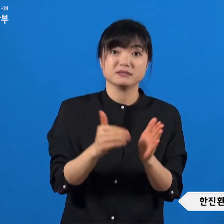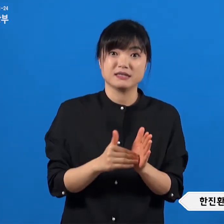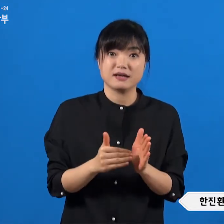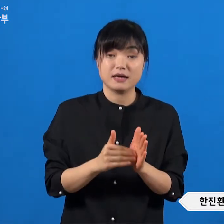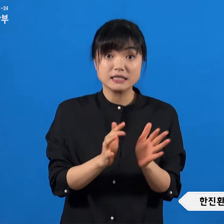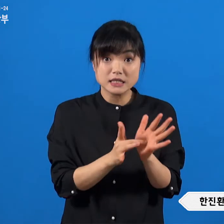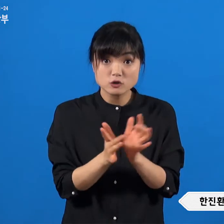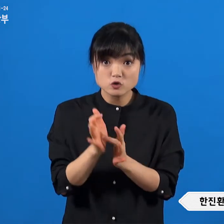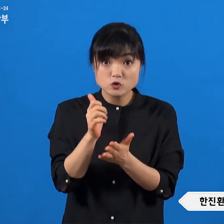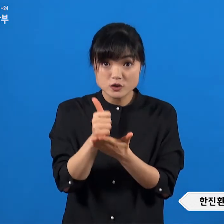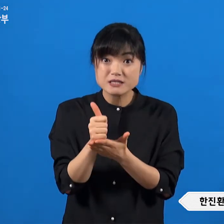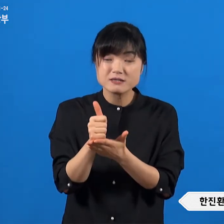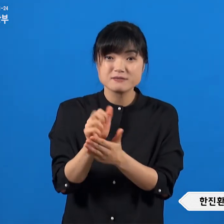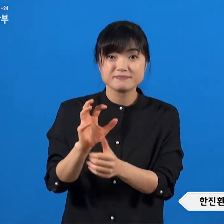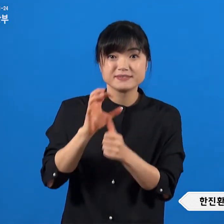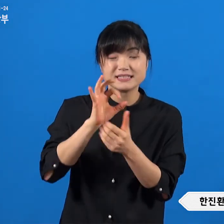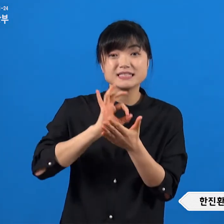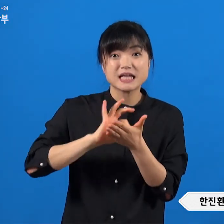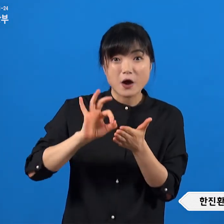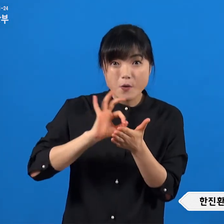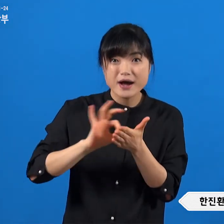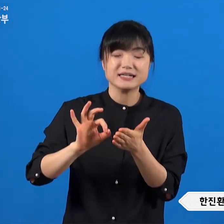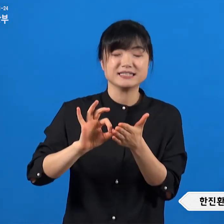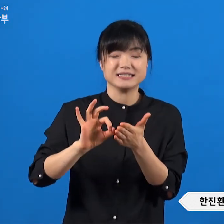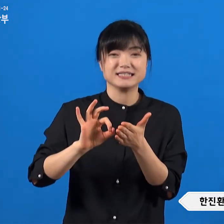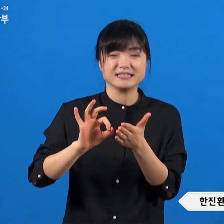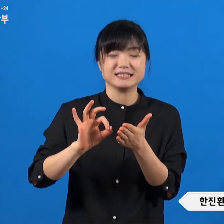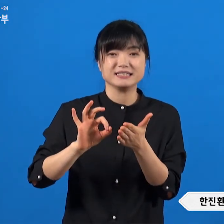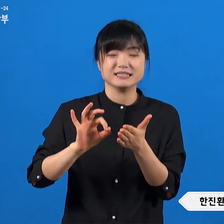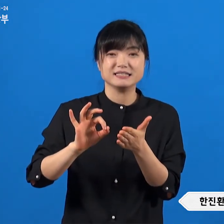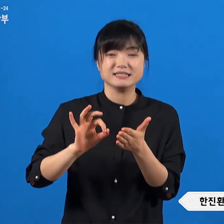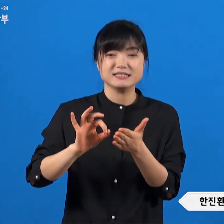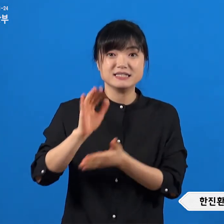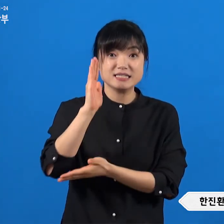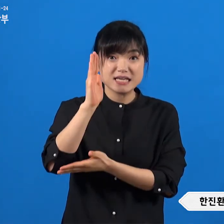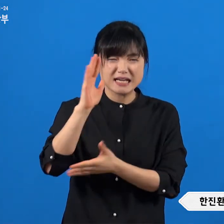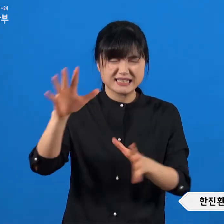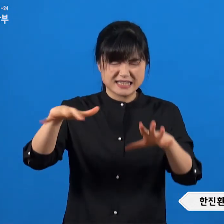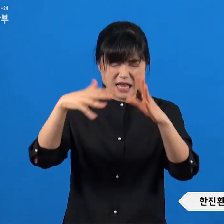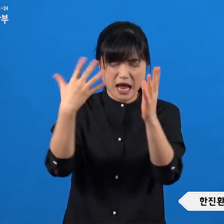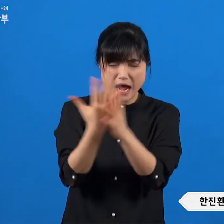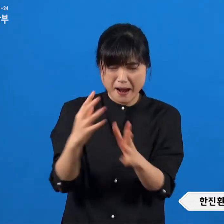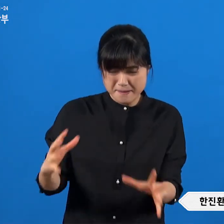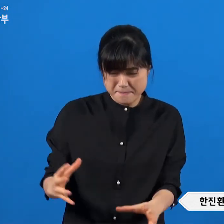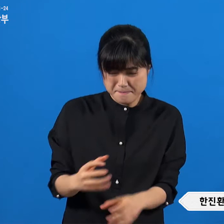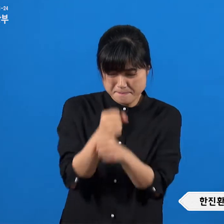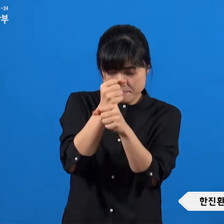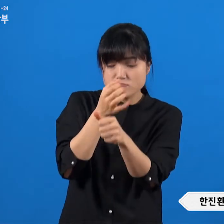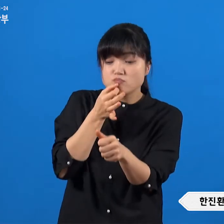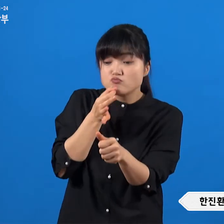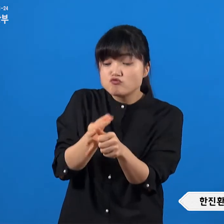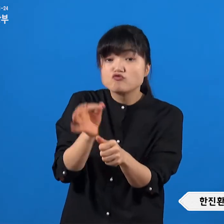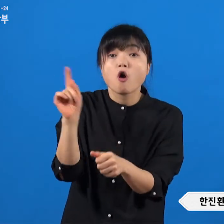예수님이 사용하신, 들려주신 모든 이야기들을 통틀어서 비유라고 합니다.